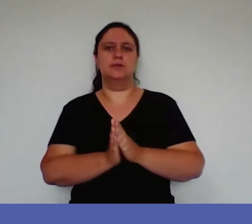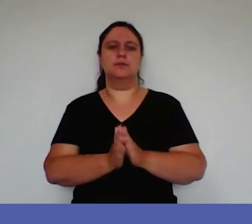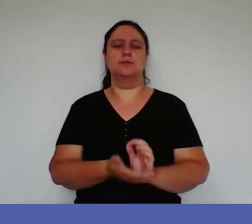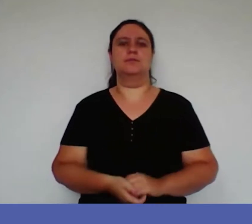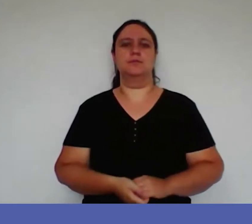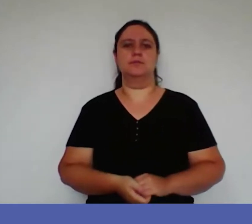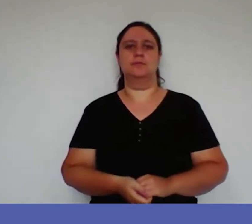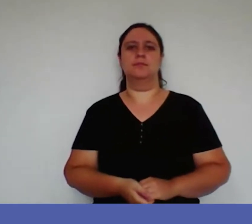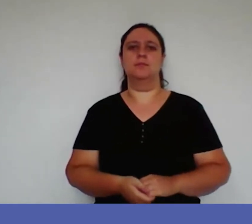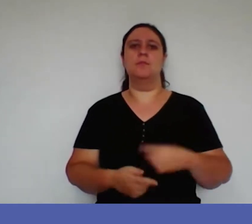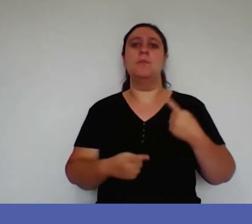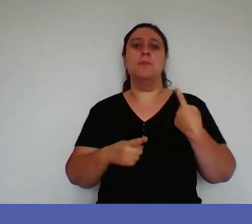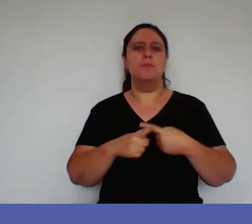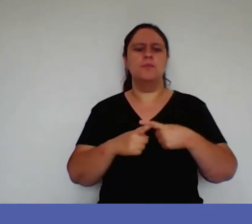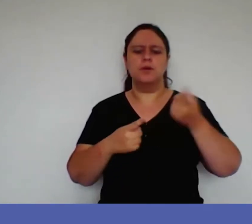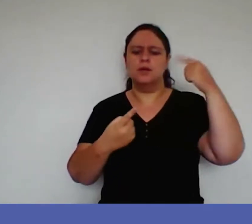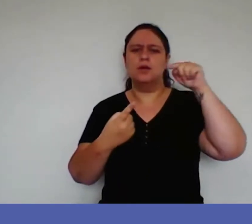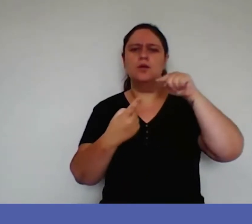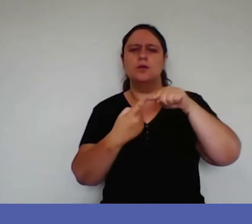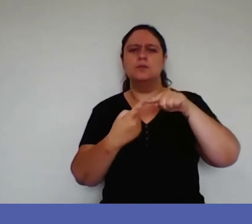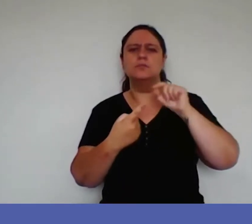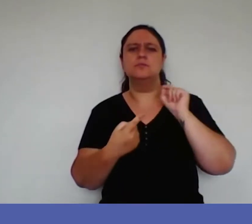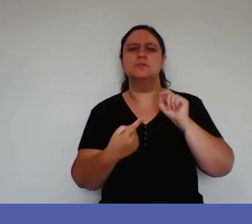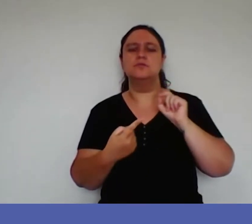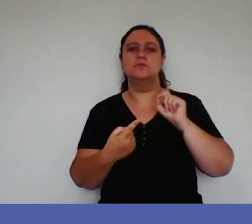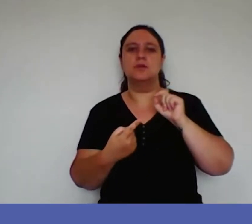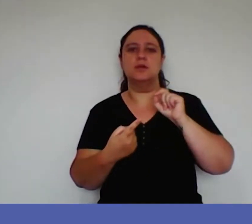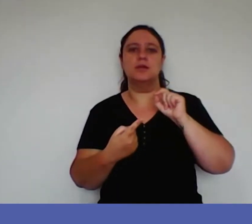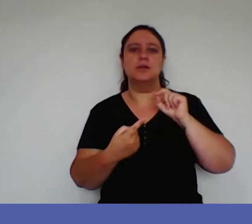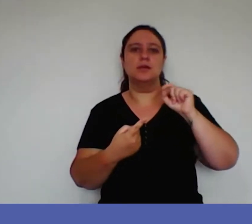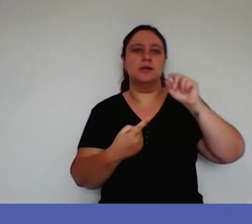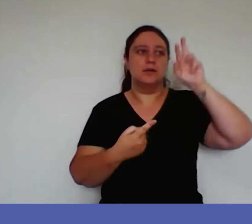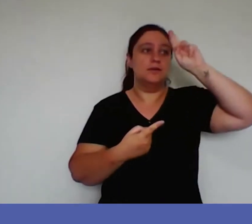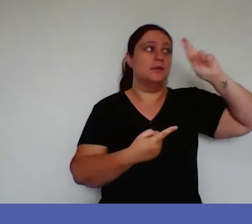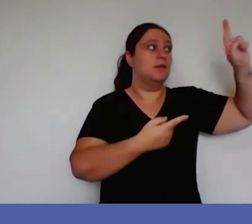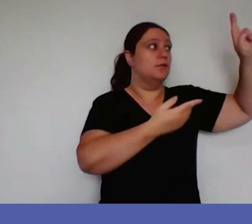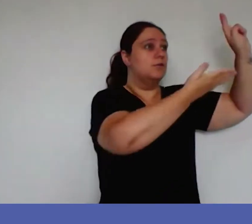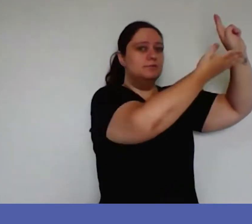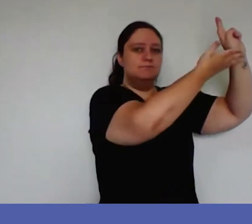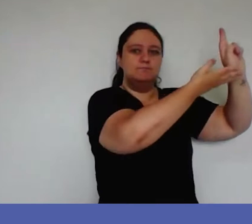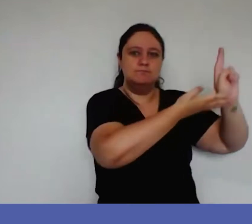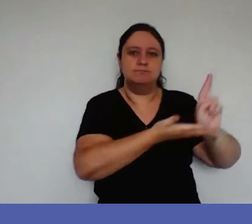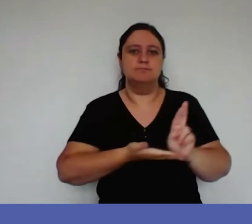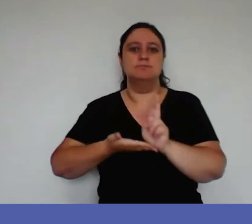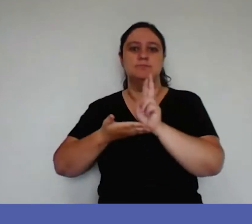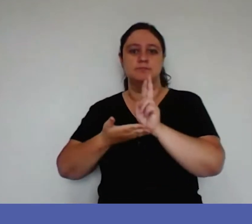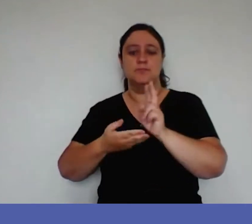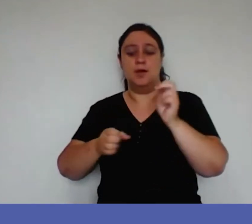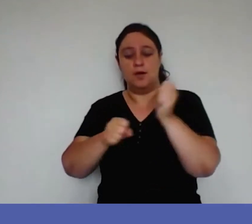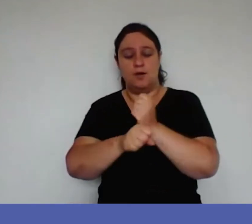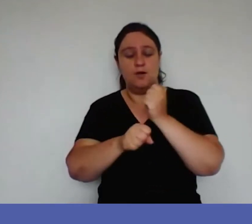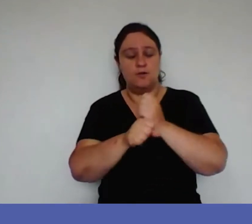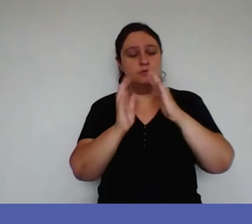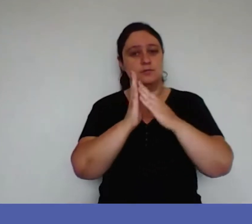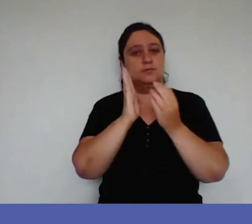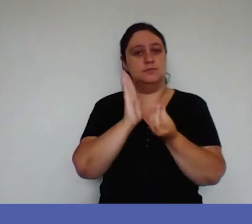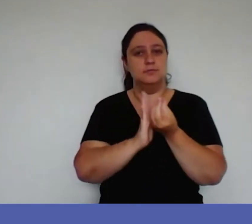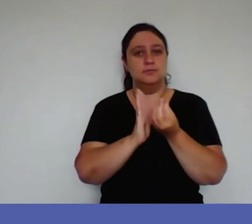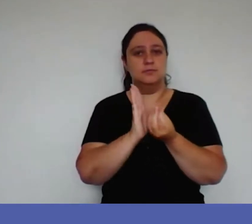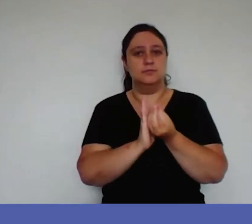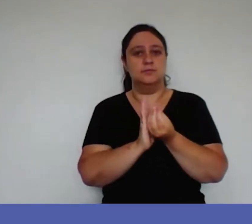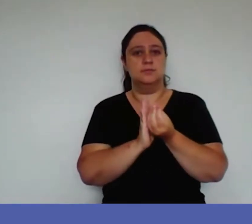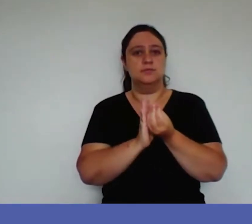quê? Visa trazer o Senhor de volta. Visa a edificação da igreja. Tornar a igreja